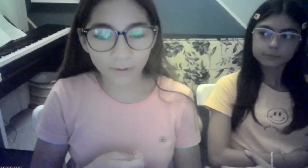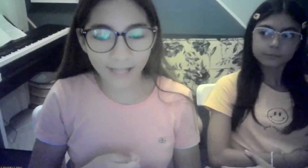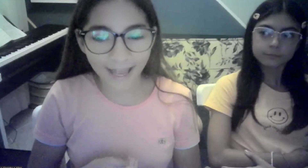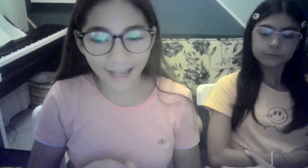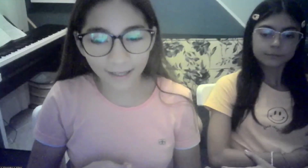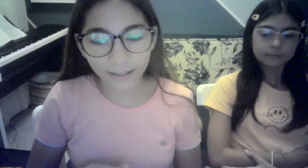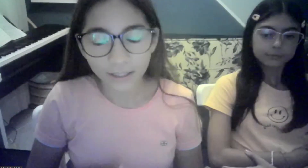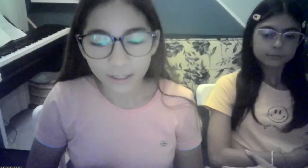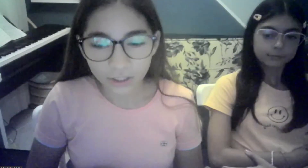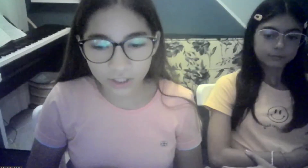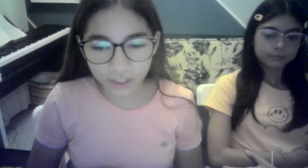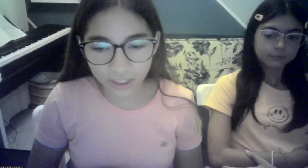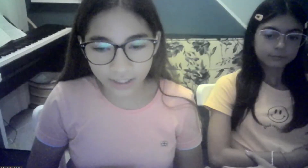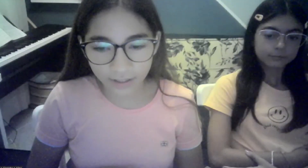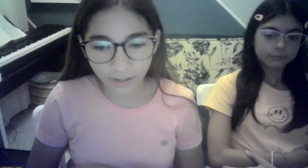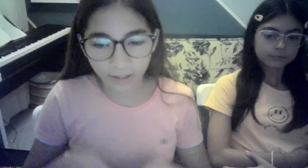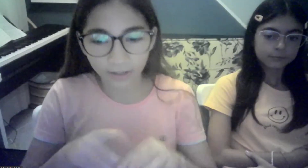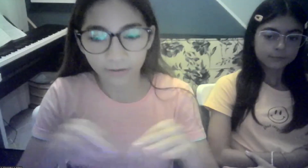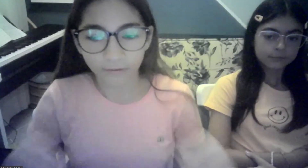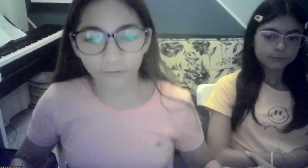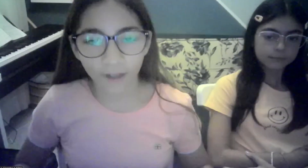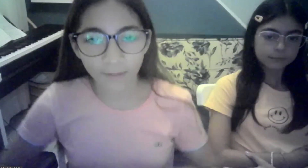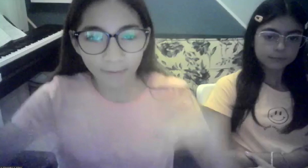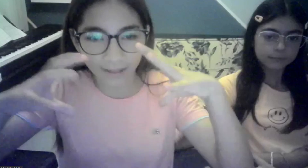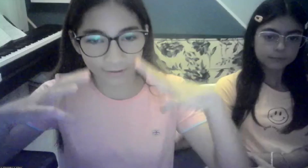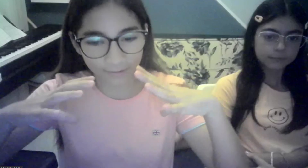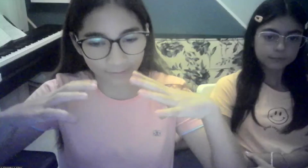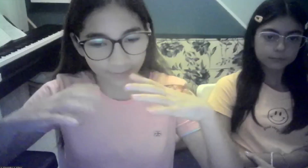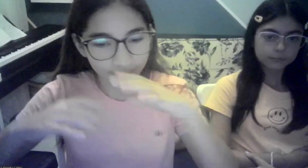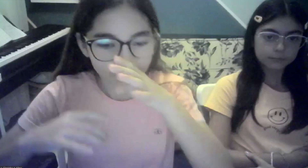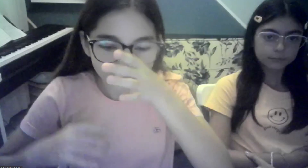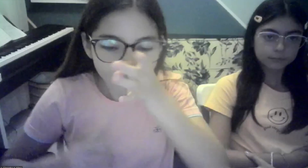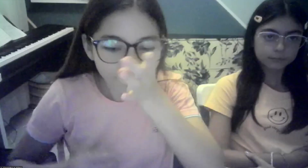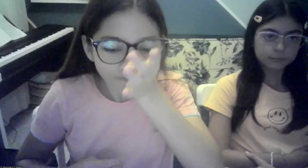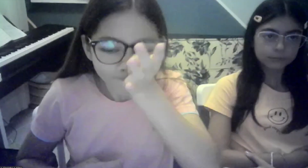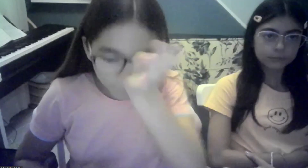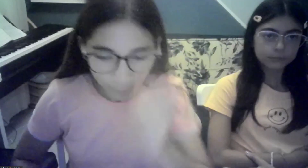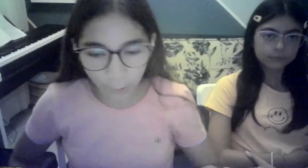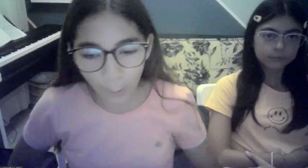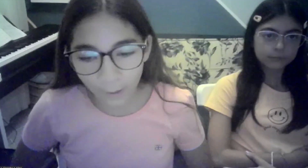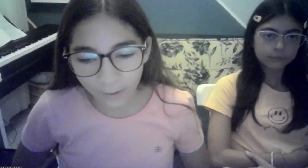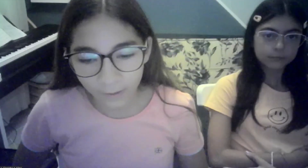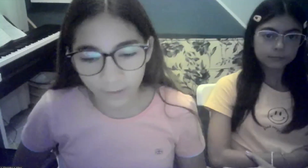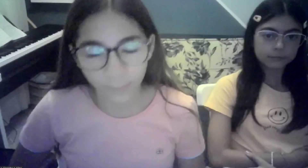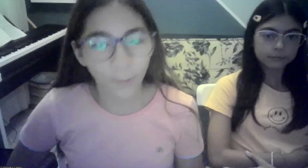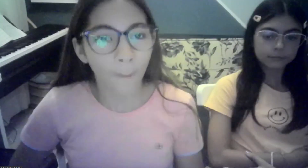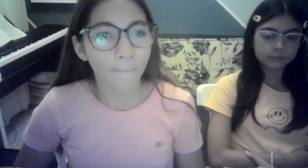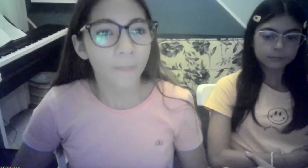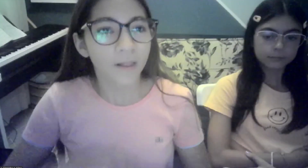uma colher de fermento. Isso.